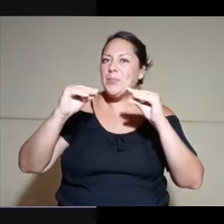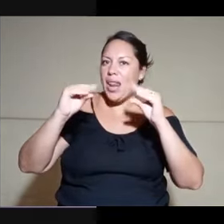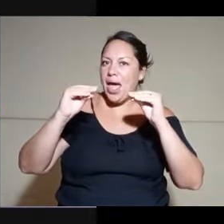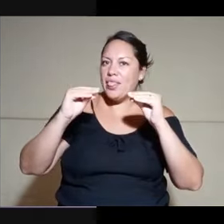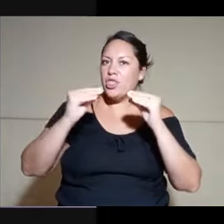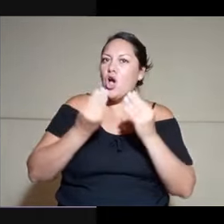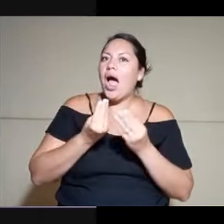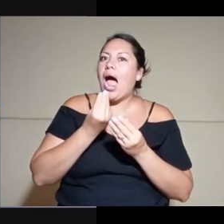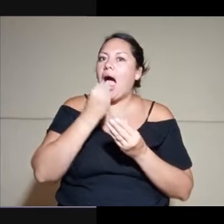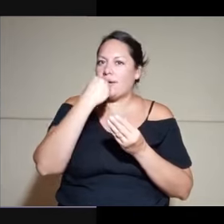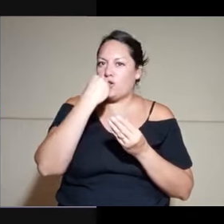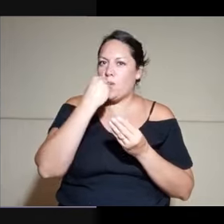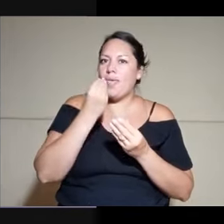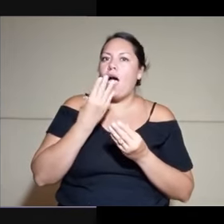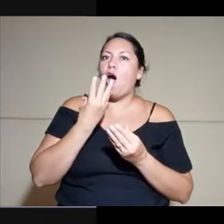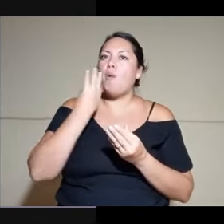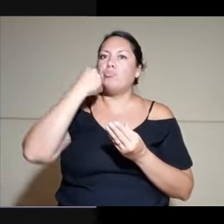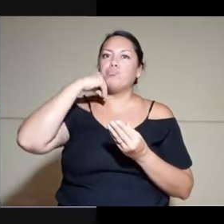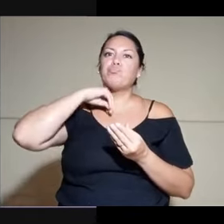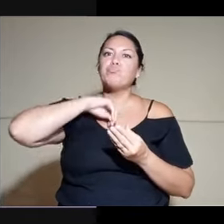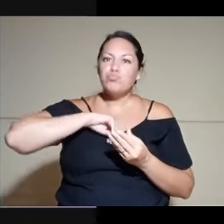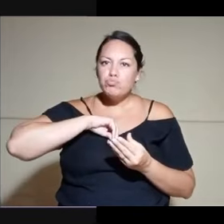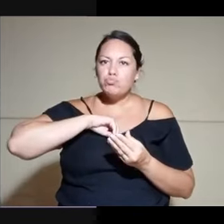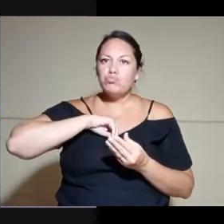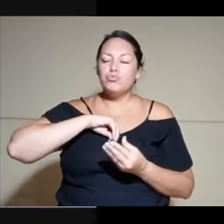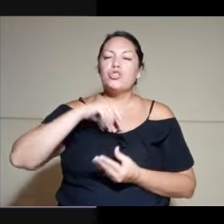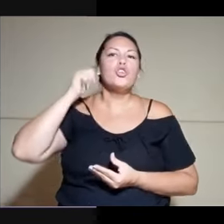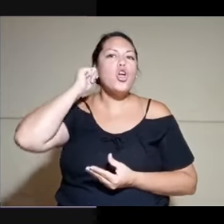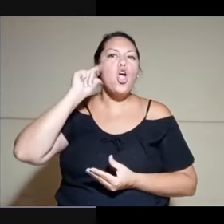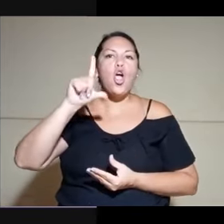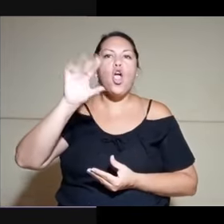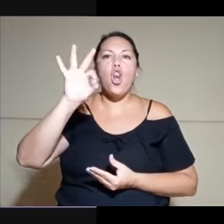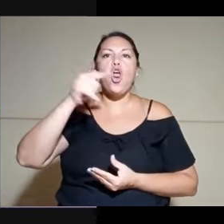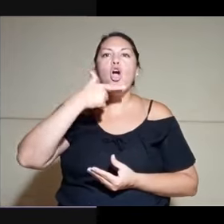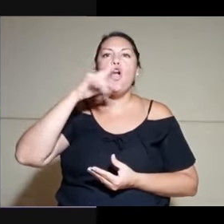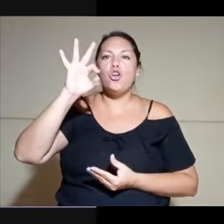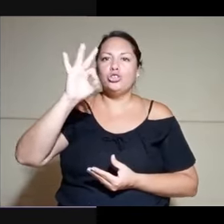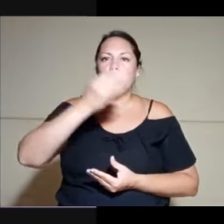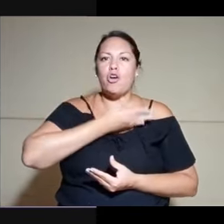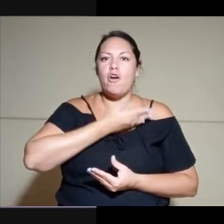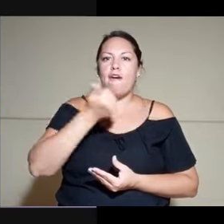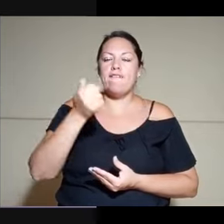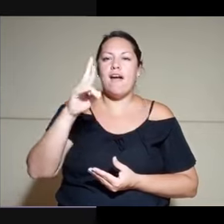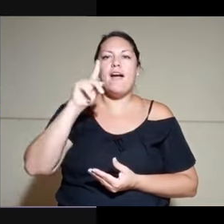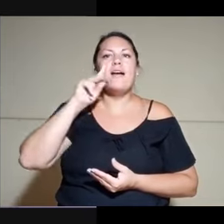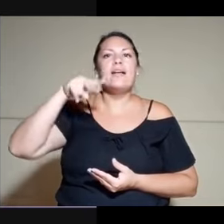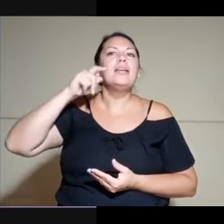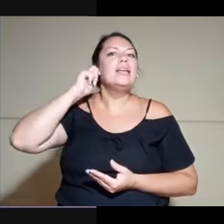Entonces ese paladar blando permite la deglución, o sea, el tragar. Y eso lo hace